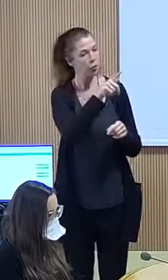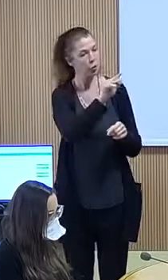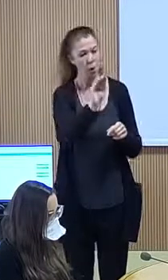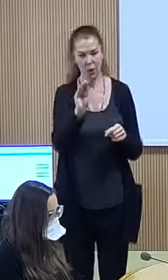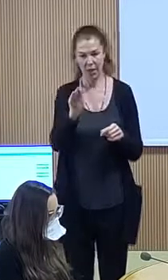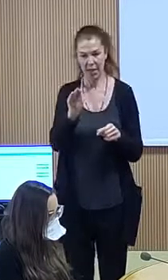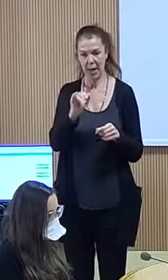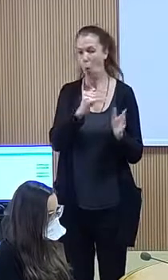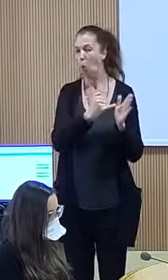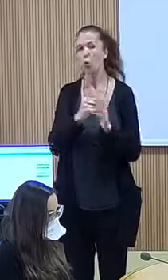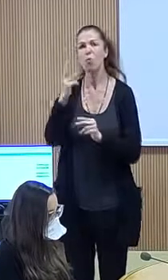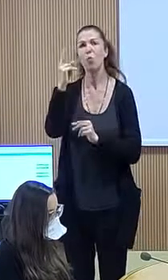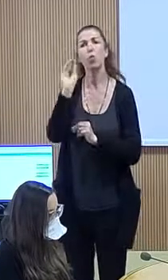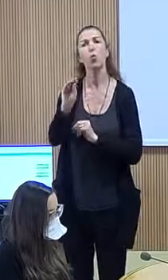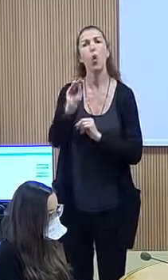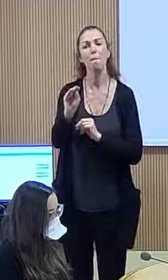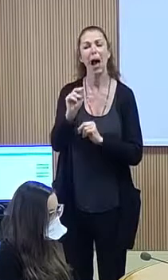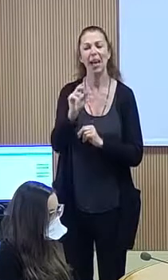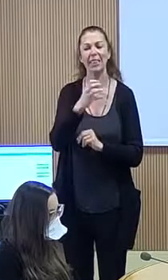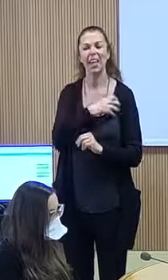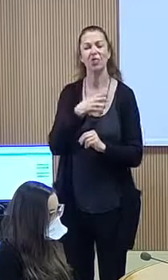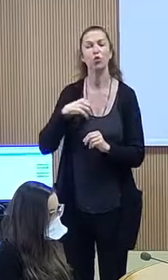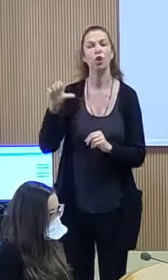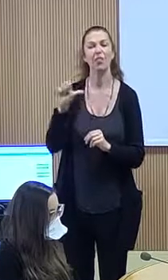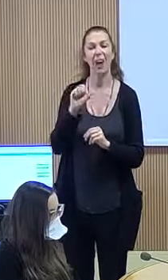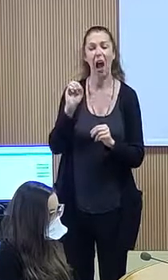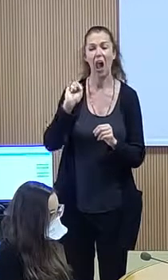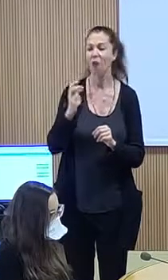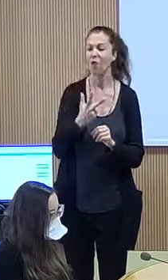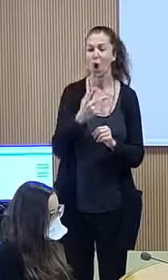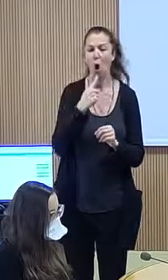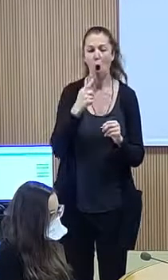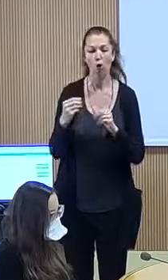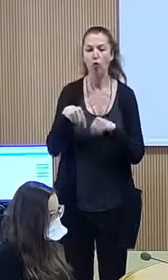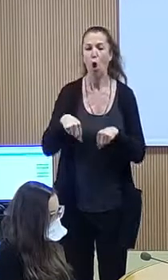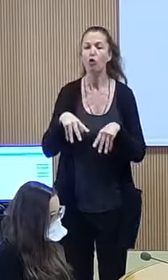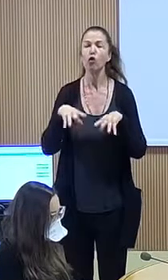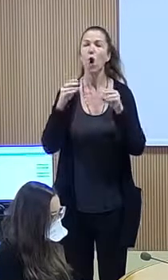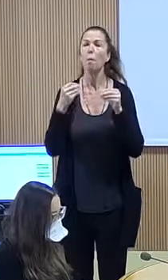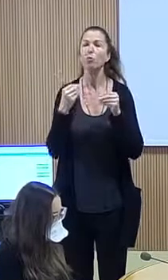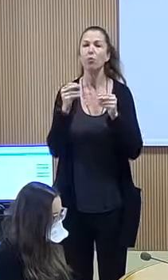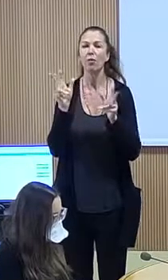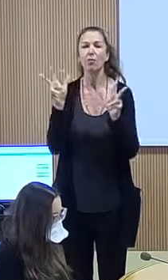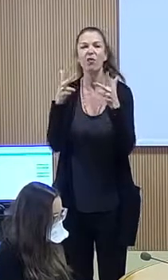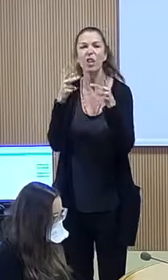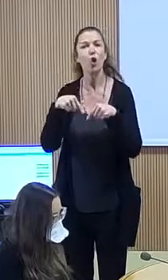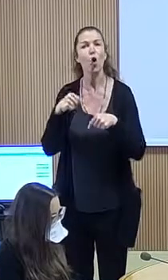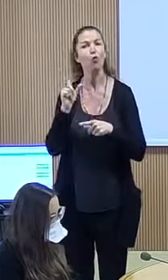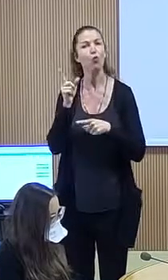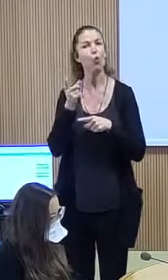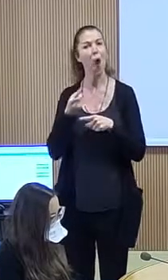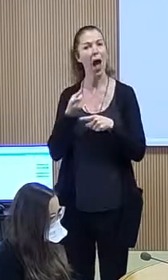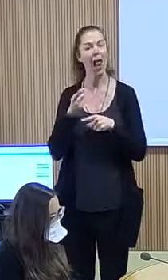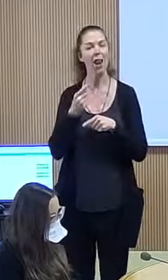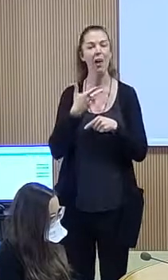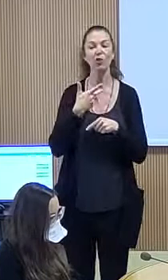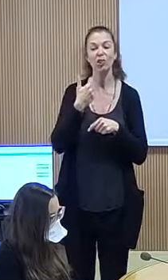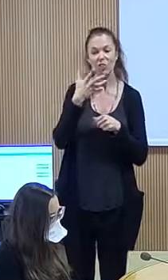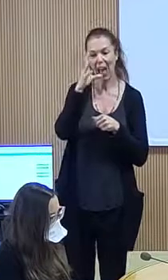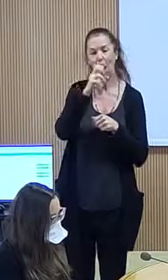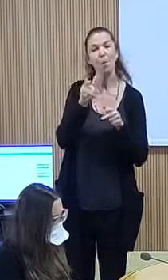da trattare insieme con che cosa si comincia oggi con i video e se ci sono cose apposta per i bambini cioè